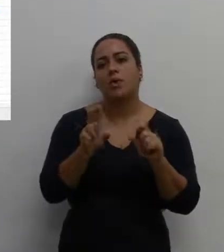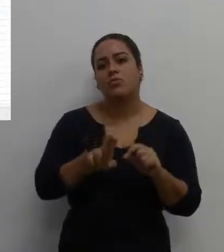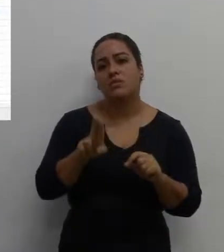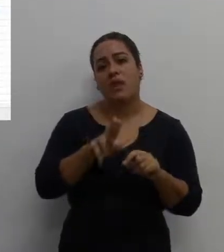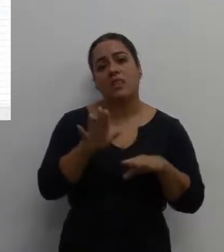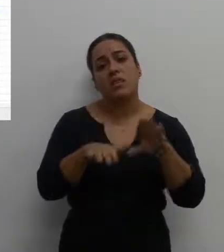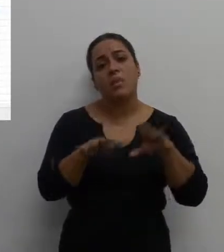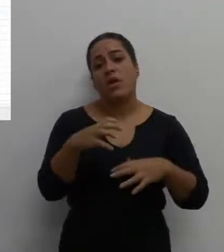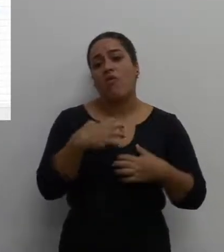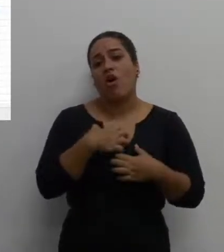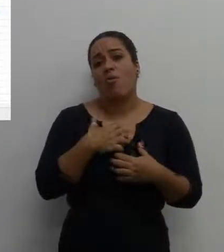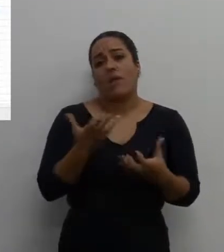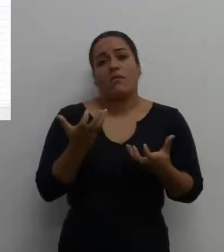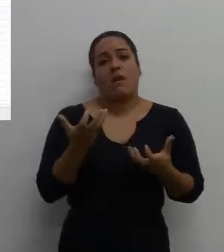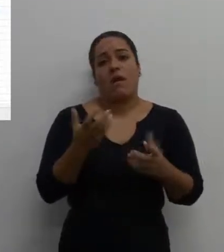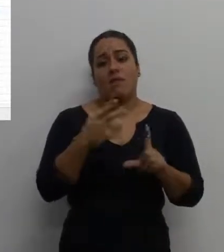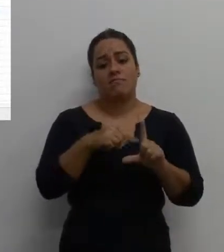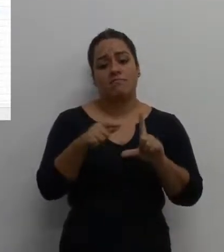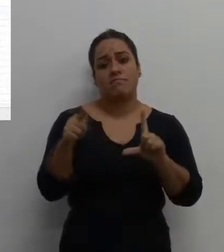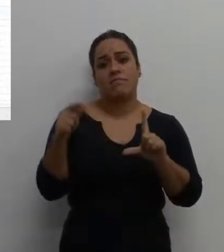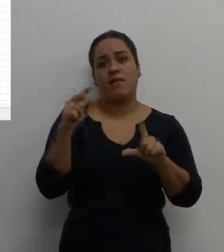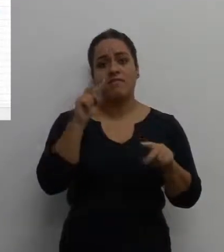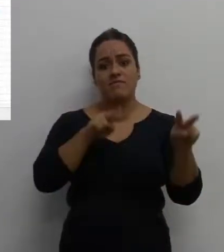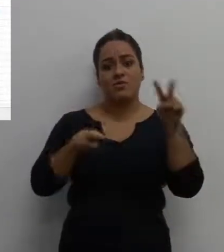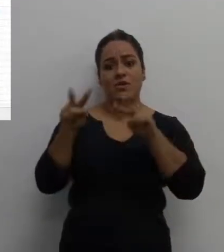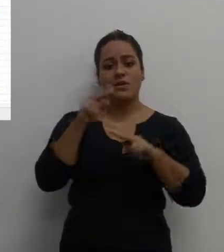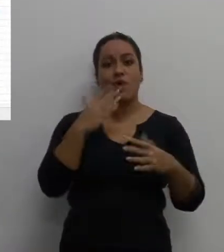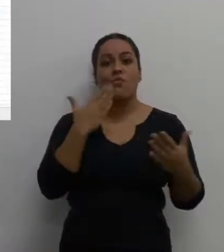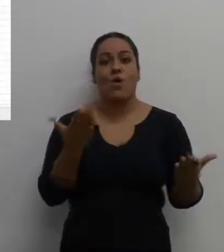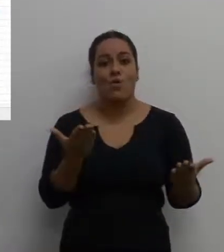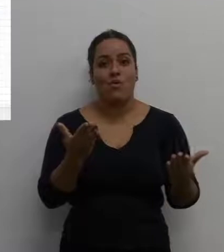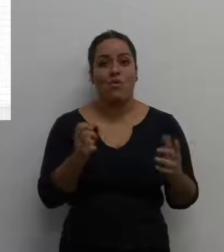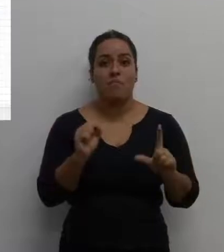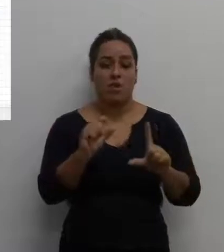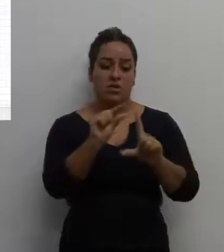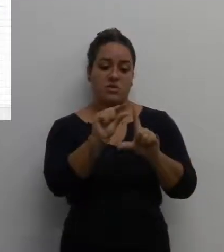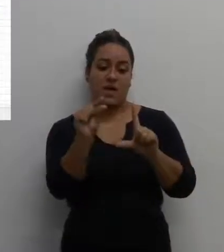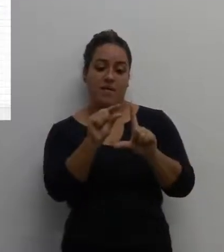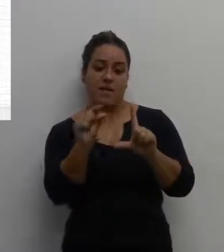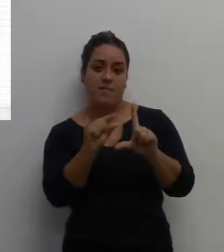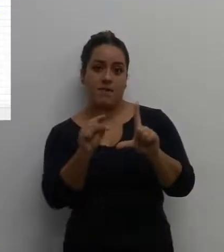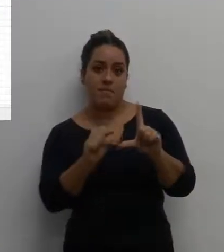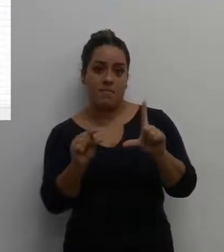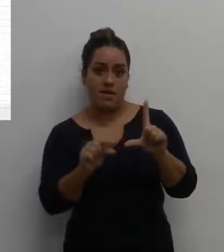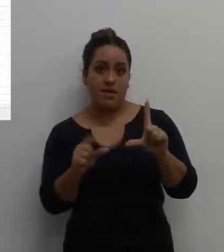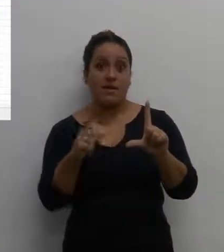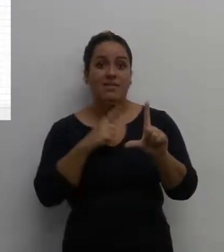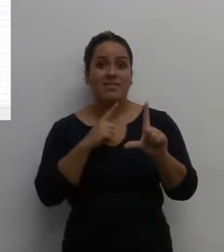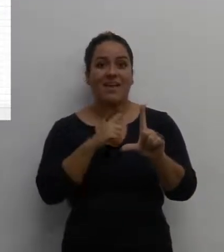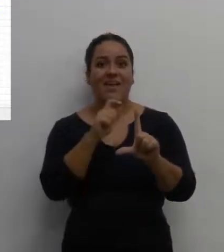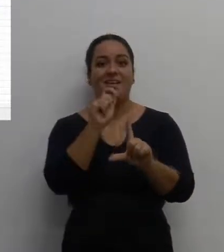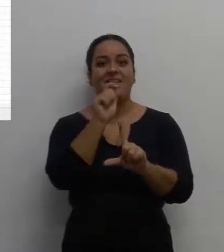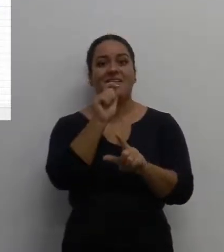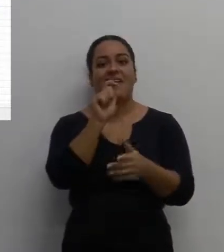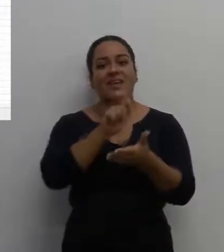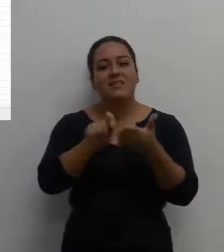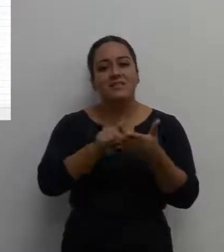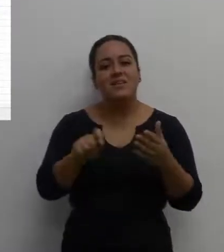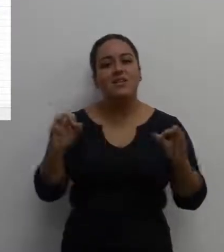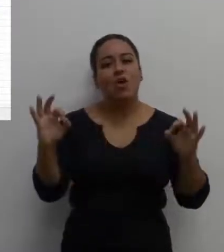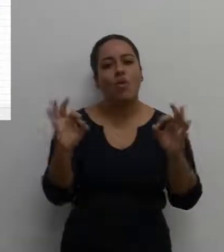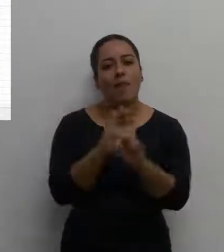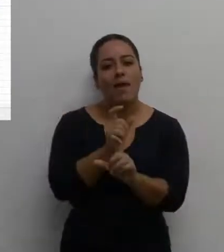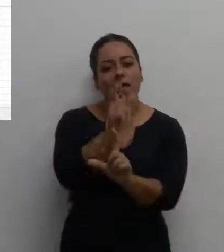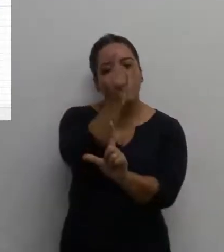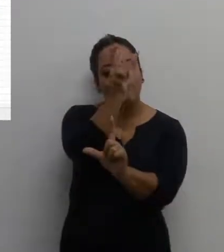Ok? Qual é a opção que você vai utilizar? Depende da forma que você quer visualizar. Tá? Um gráfico de barra, eu tenho